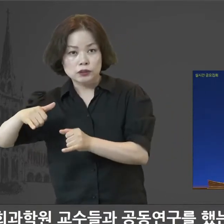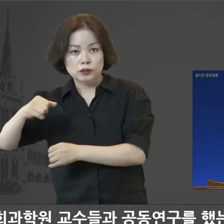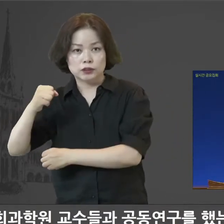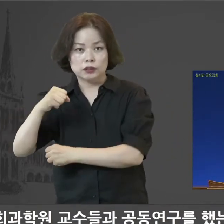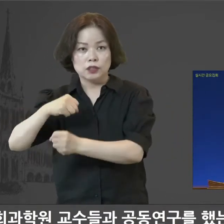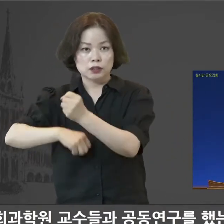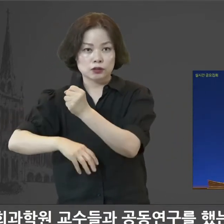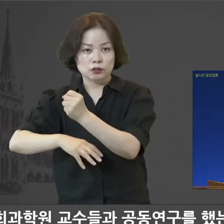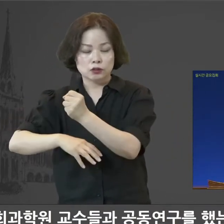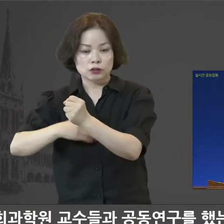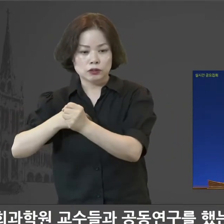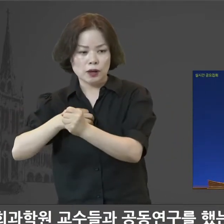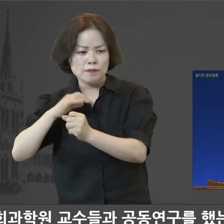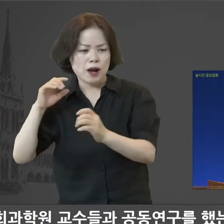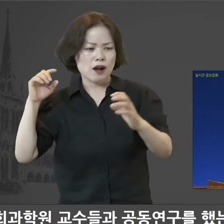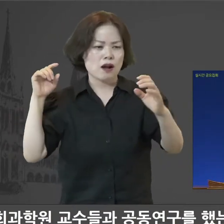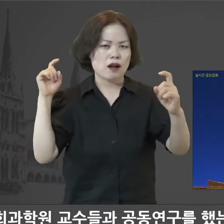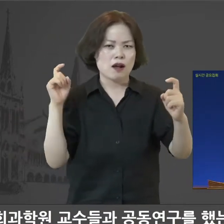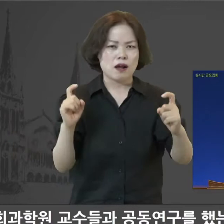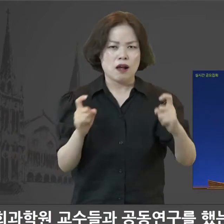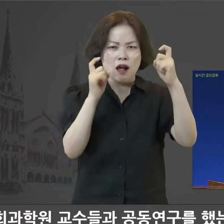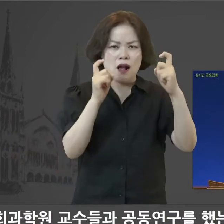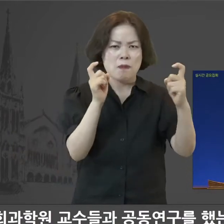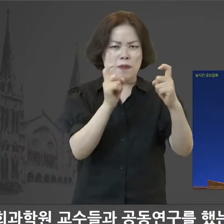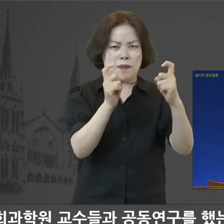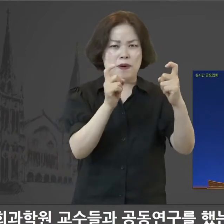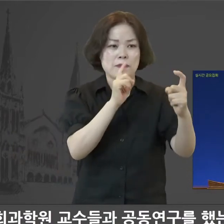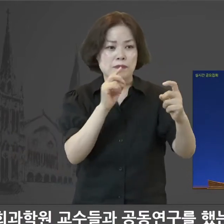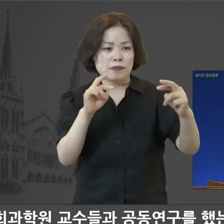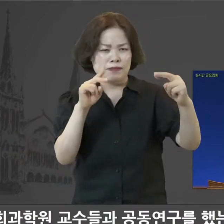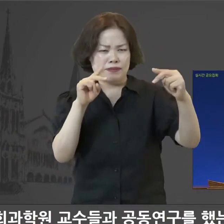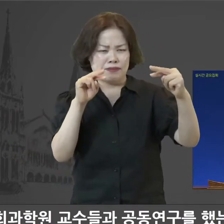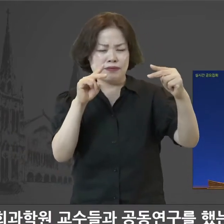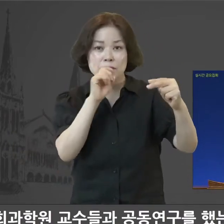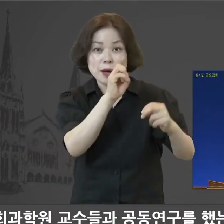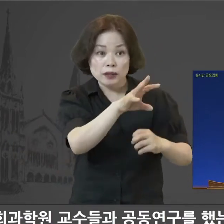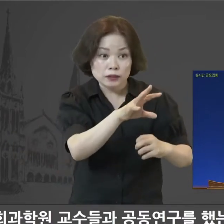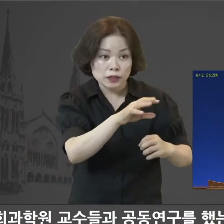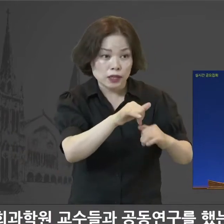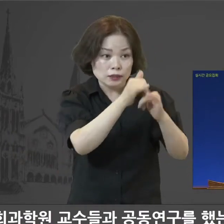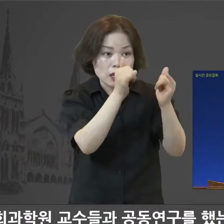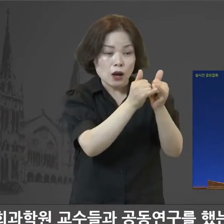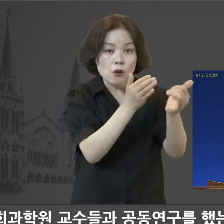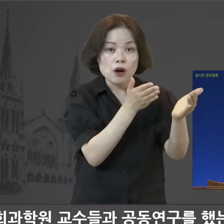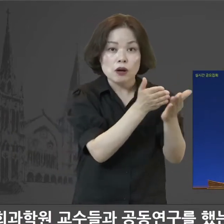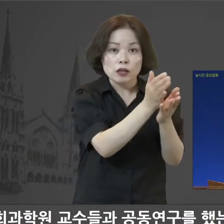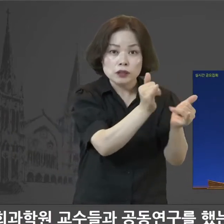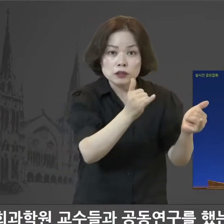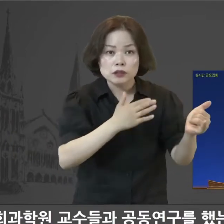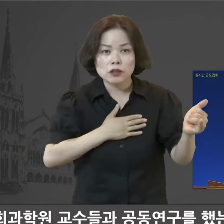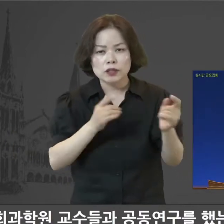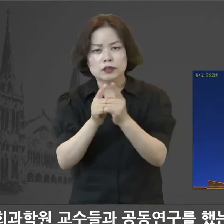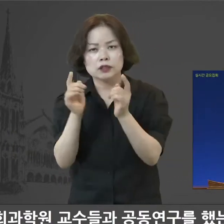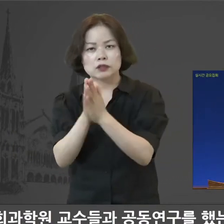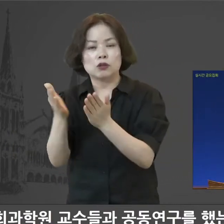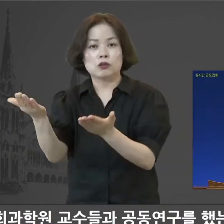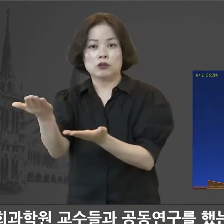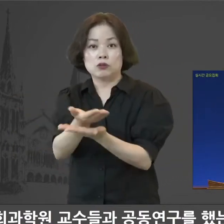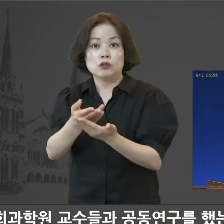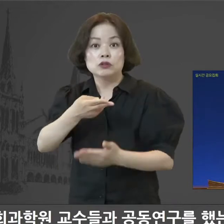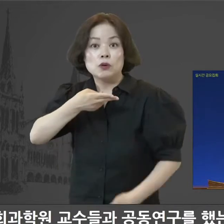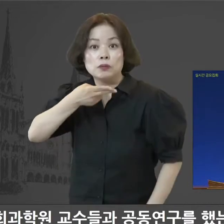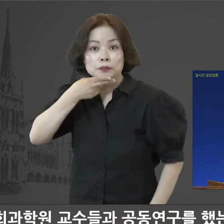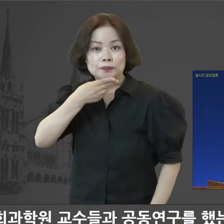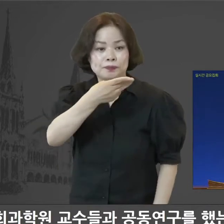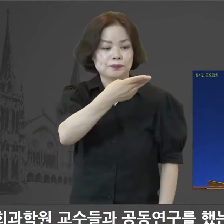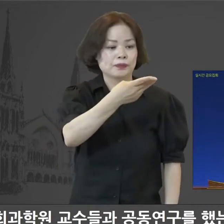드러내면 굉장히 공격적으로 반응하시는데 그 사회과학원 교수님 중에 저랑은 직접 교제는 없었지만 팀